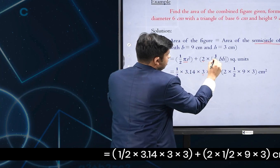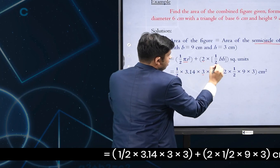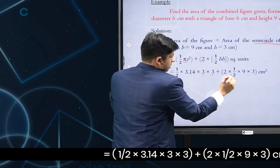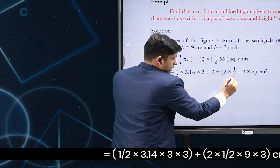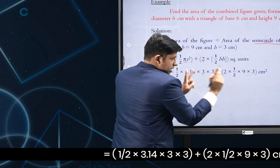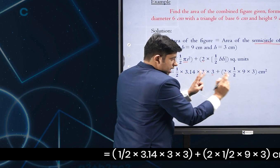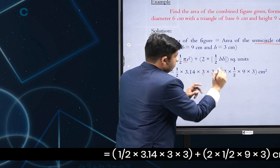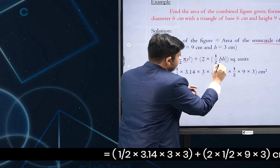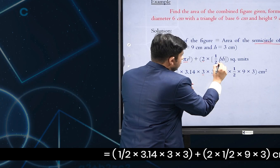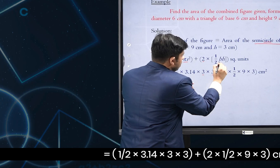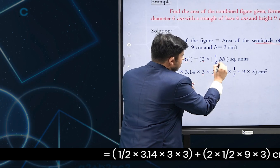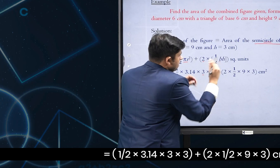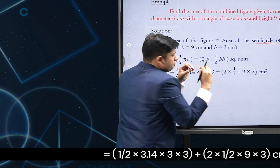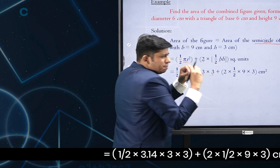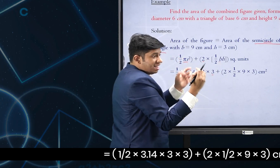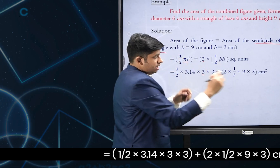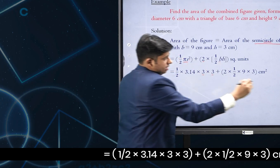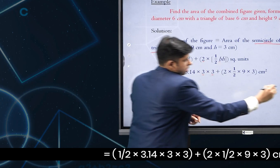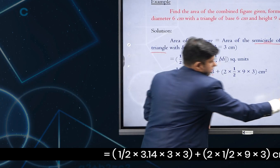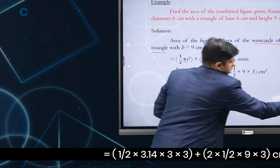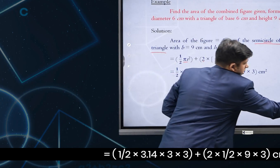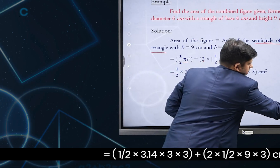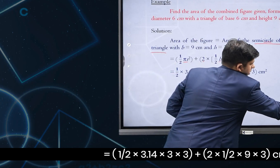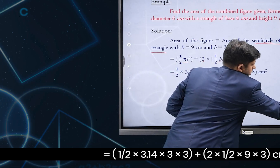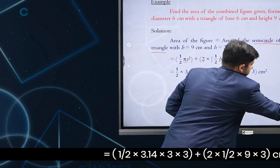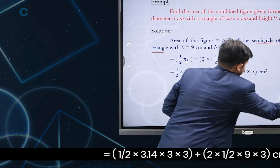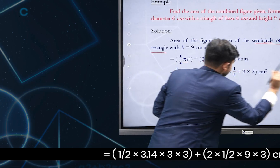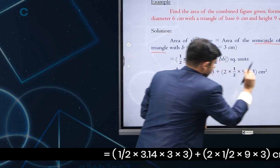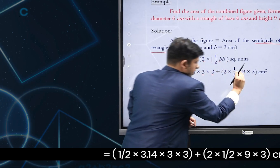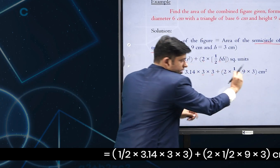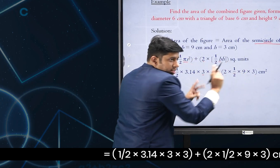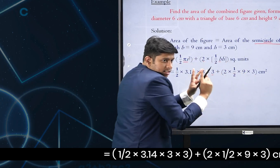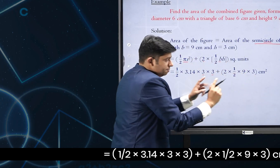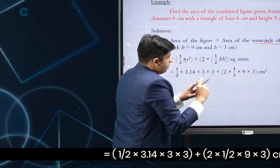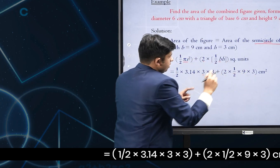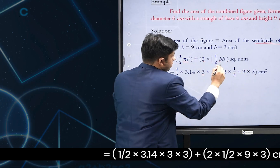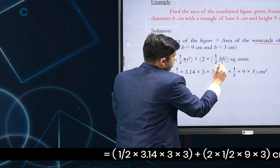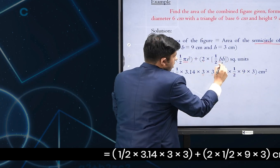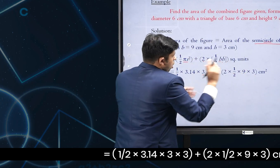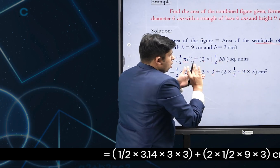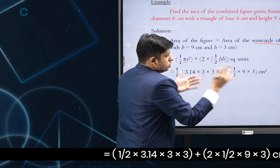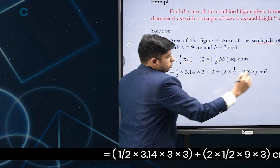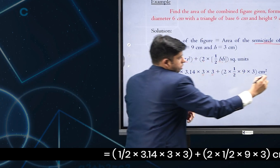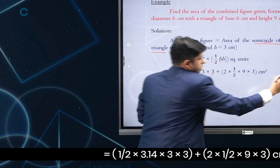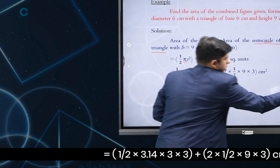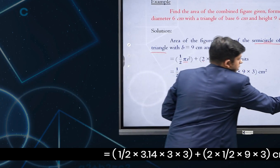பெருக்கல் 1/2 பெருக்கல் 9 பெருக்கல் 3 சென்டிமீட்டர் மேலிலக்கு